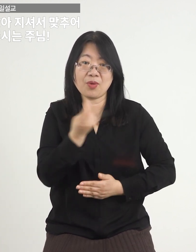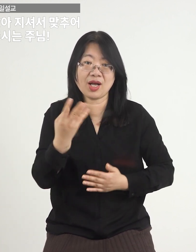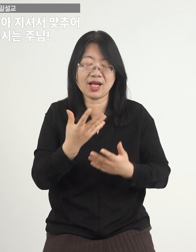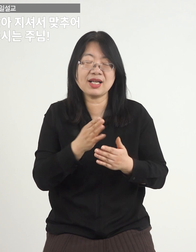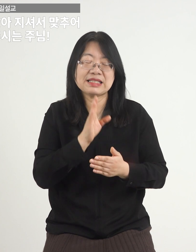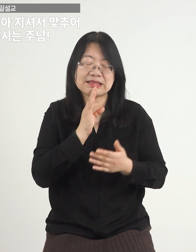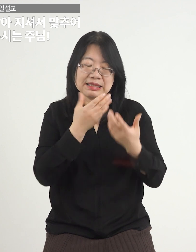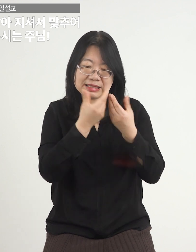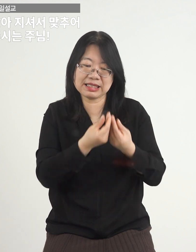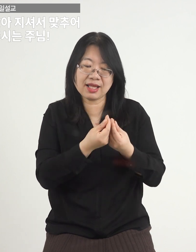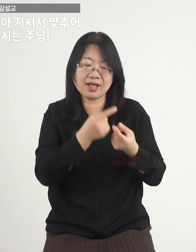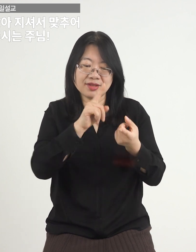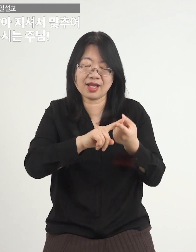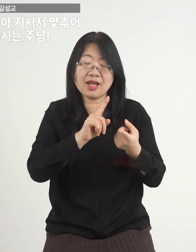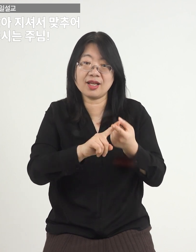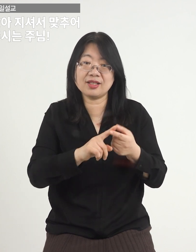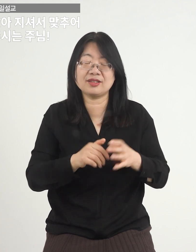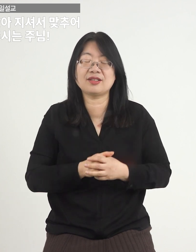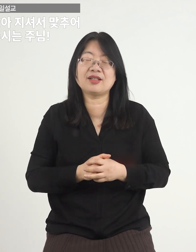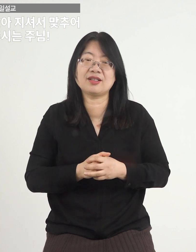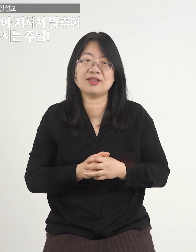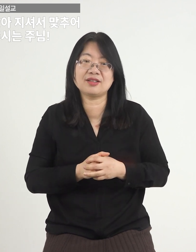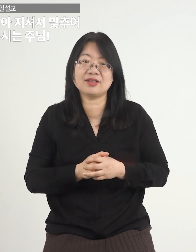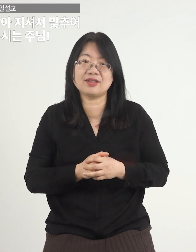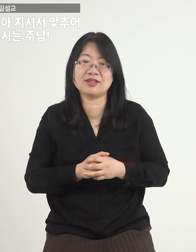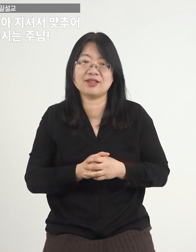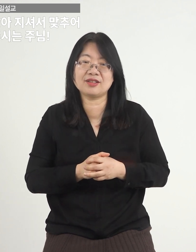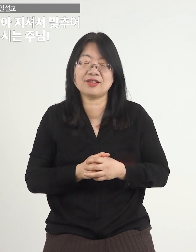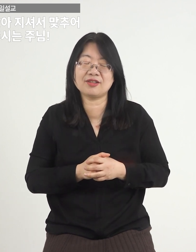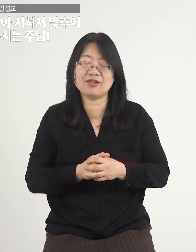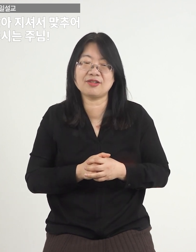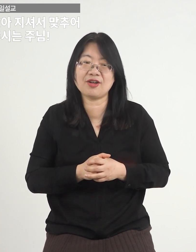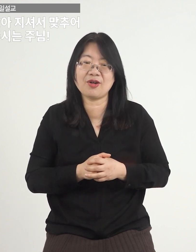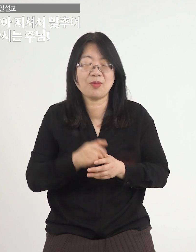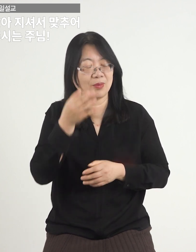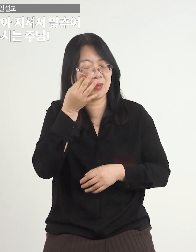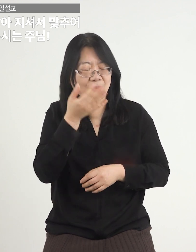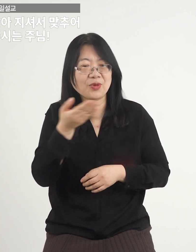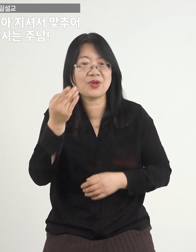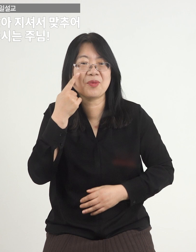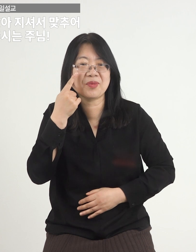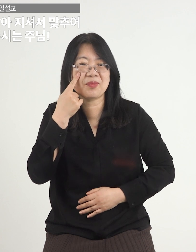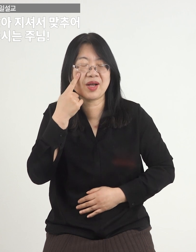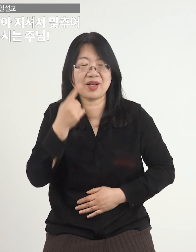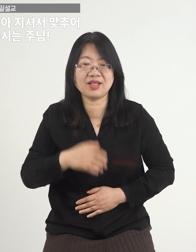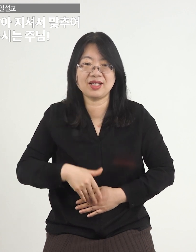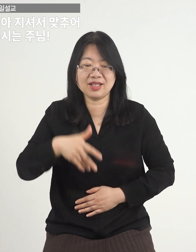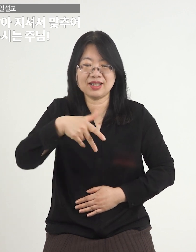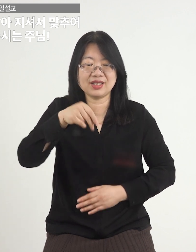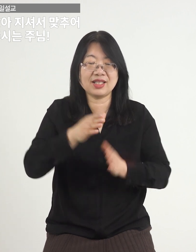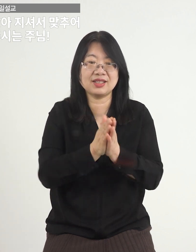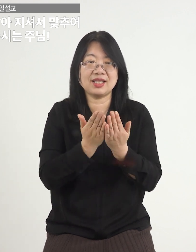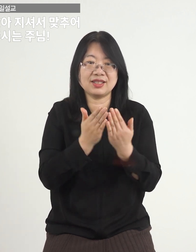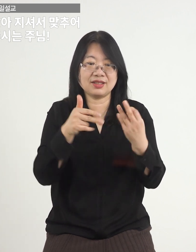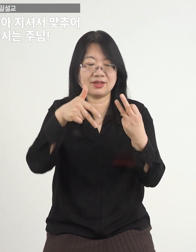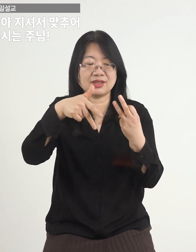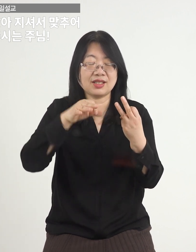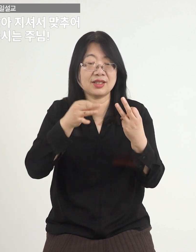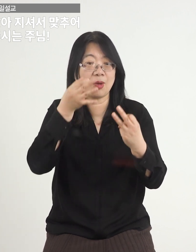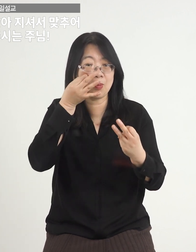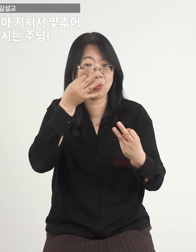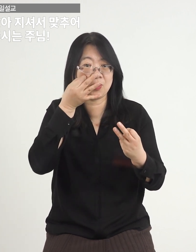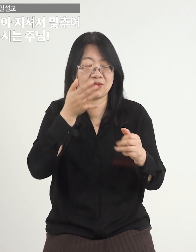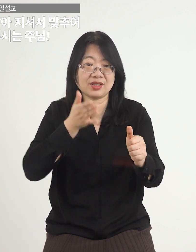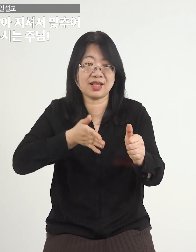신뢰를 한번 두 스토리만 좀 한번 들어보십시다. 창세기 13장 한번